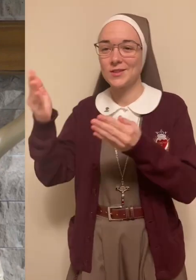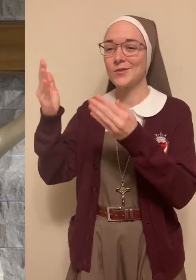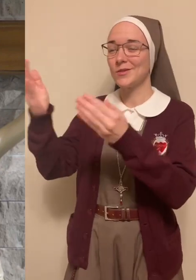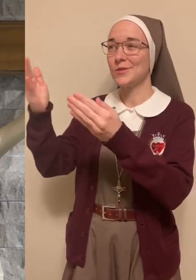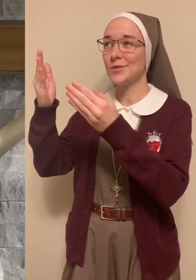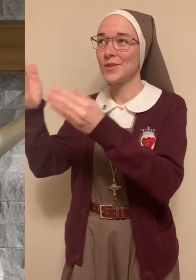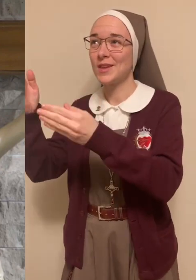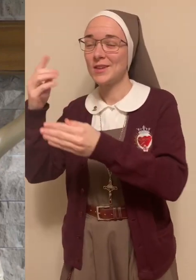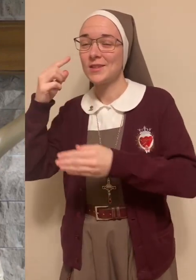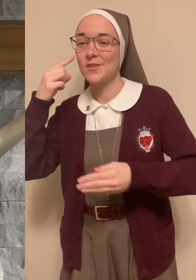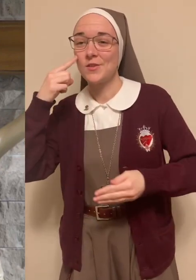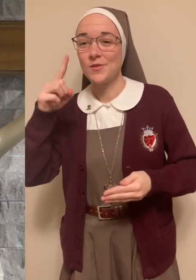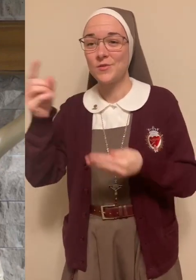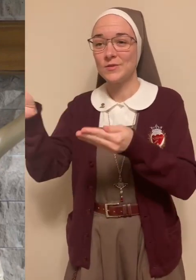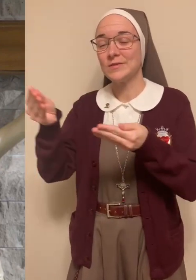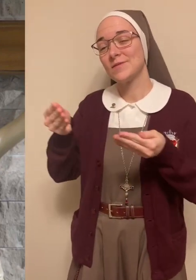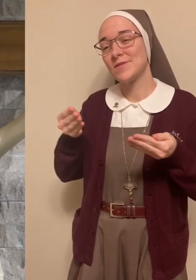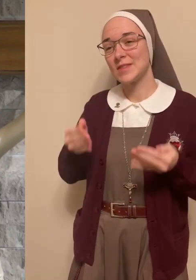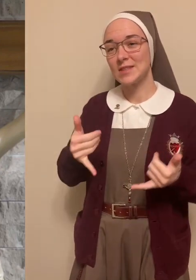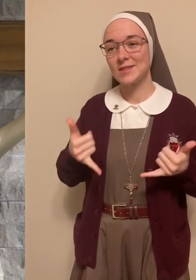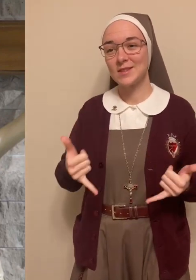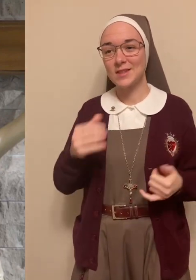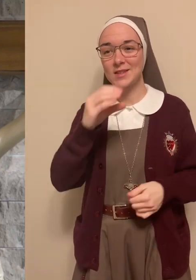Señor, te damos gracias